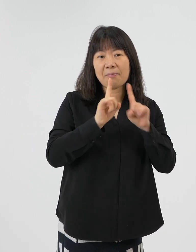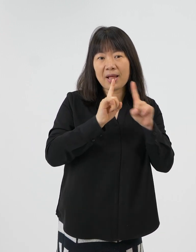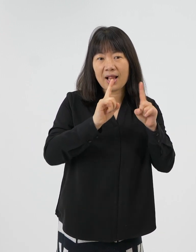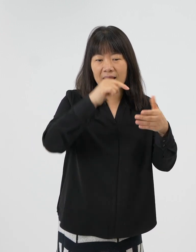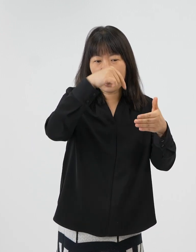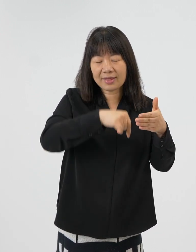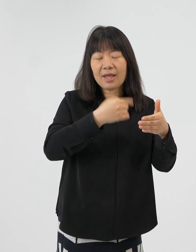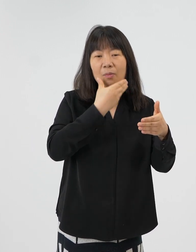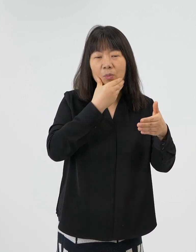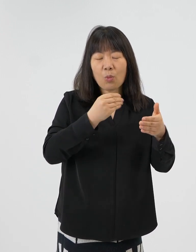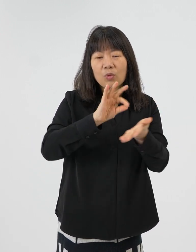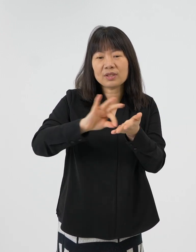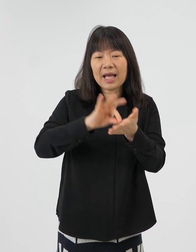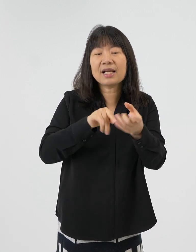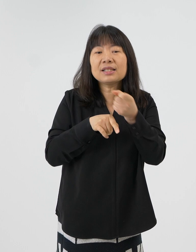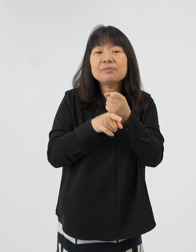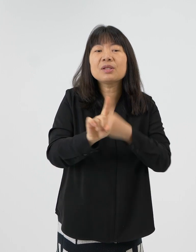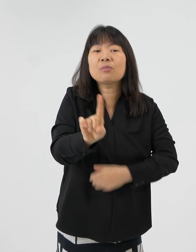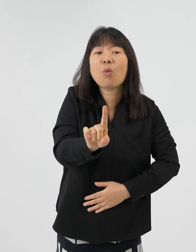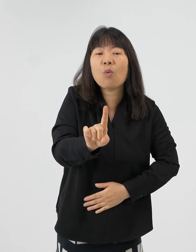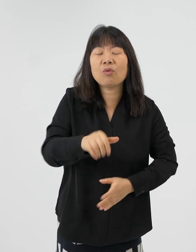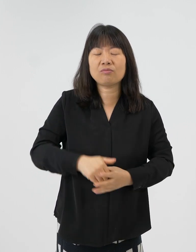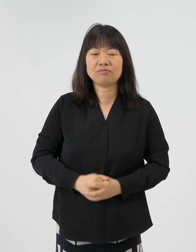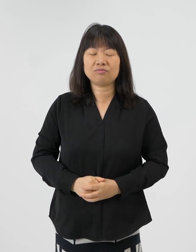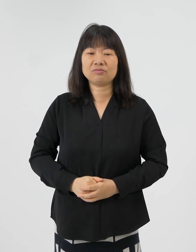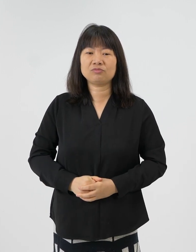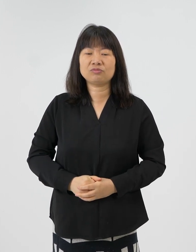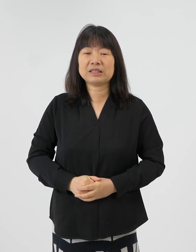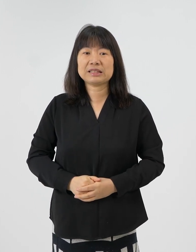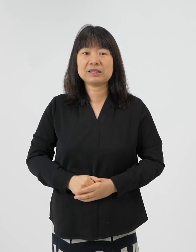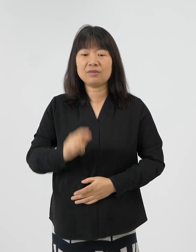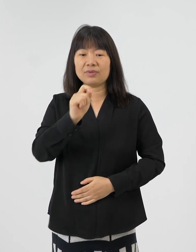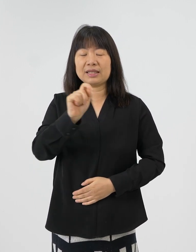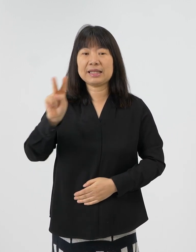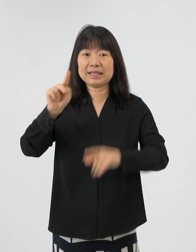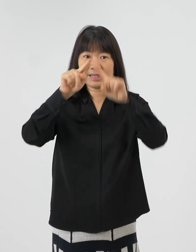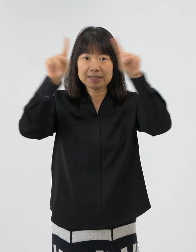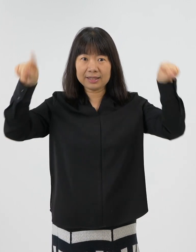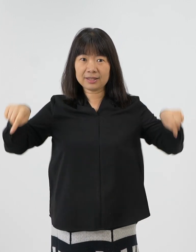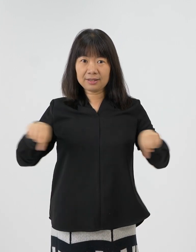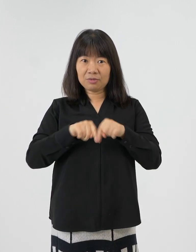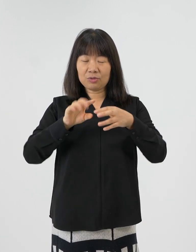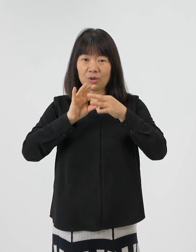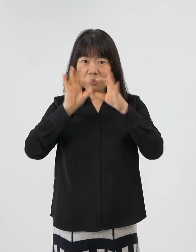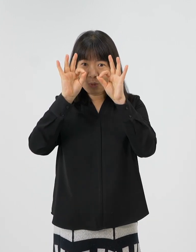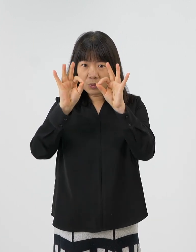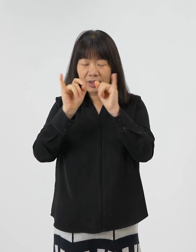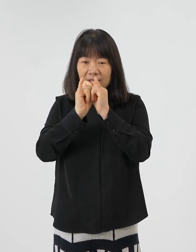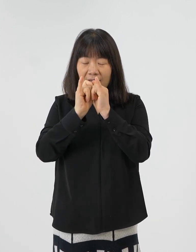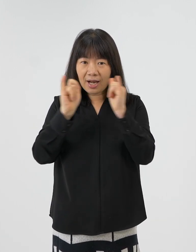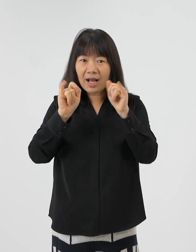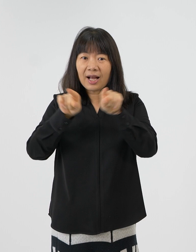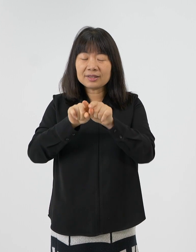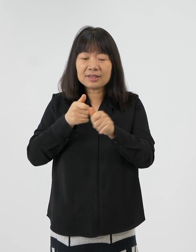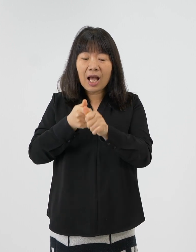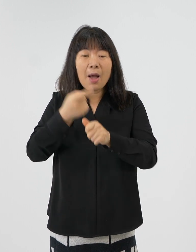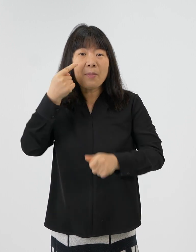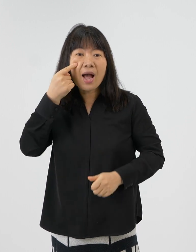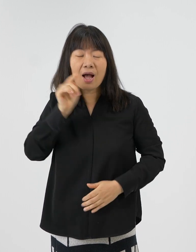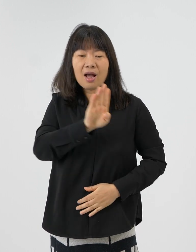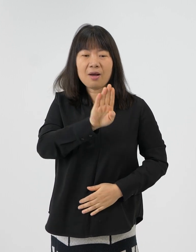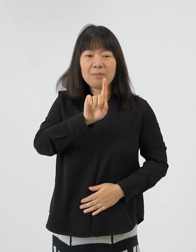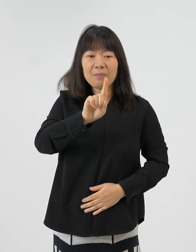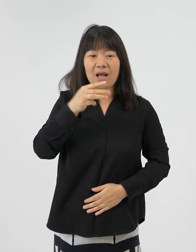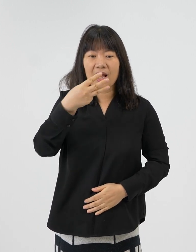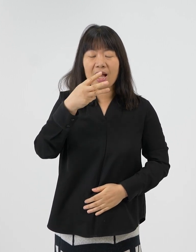주로 쓰여집니다. 우리 모니터로 예배하는 분들도 한번 따라서 해볼까요? 바라크.